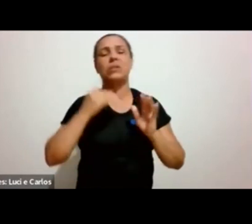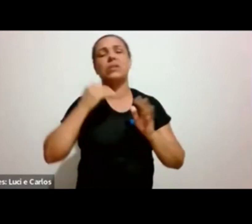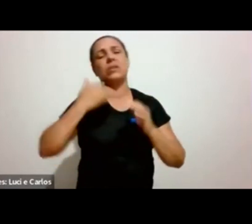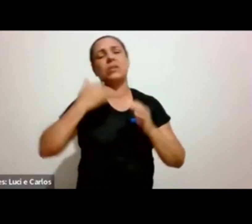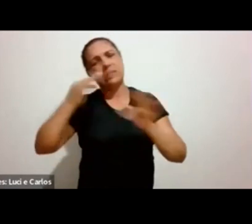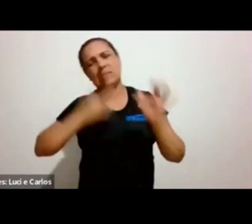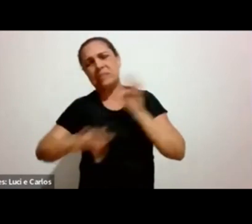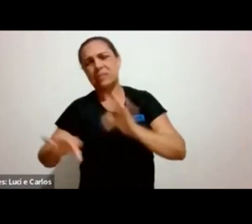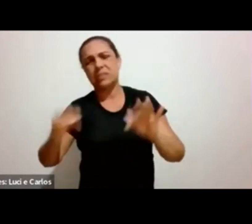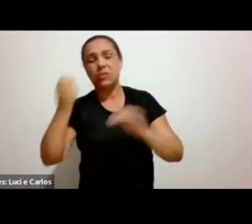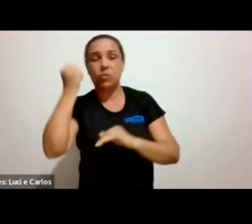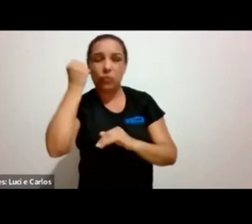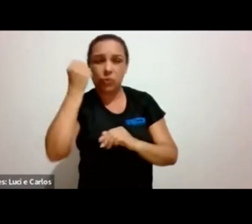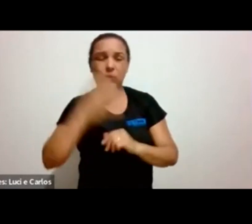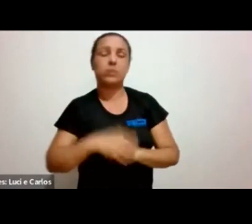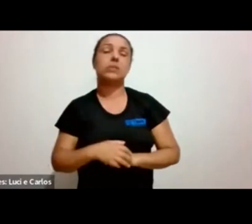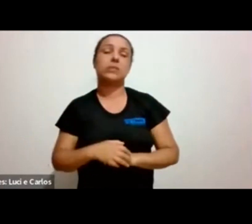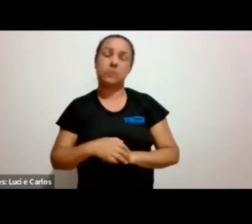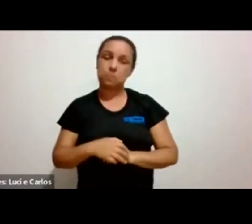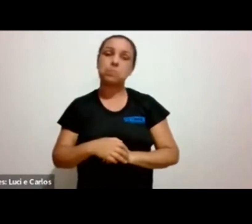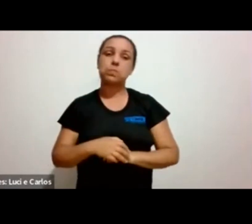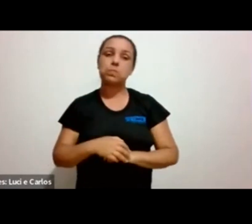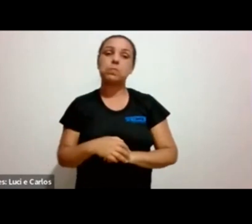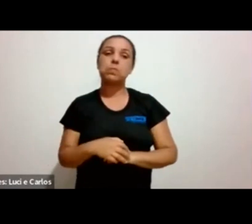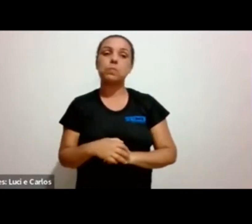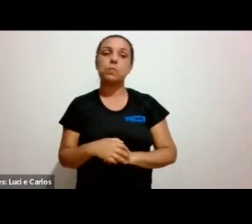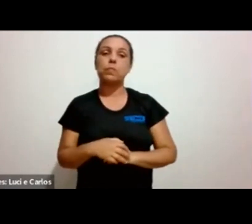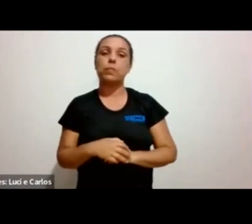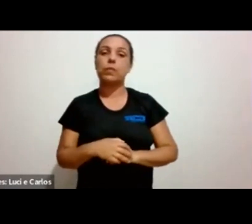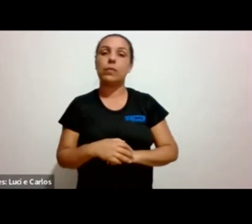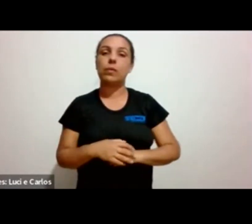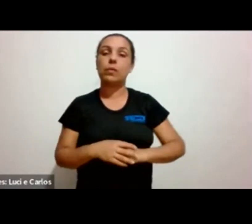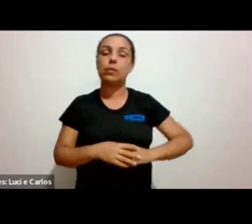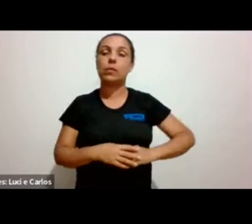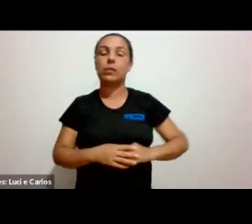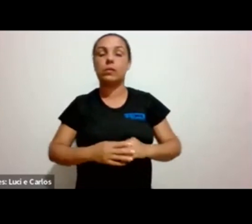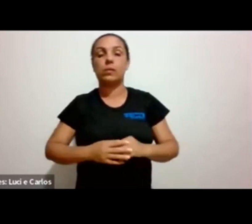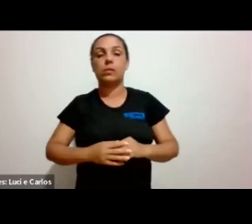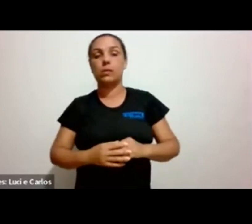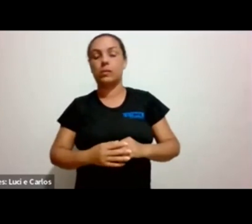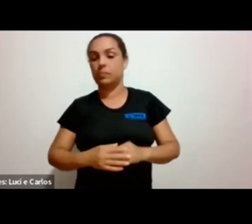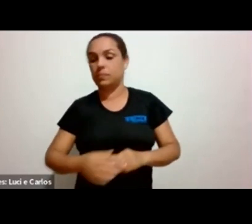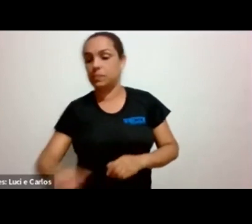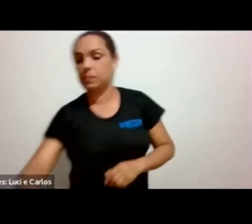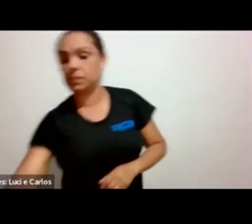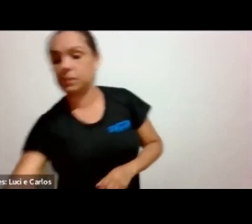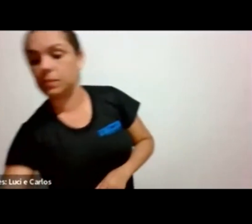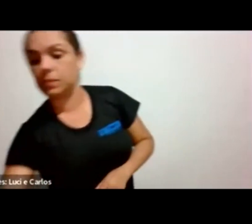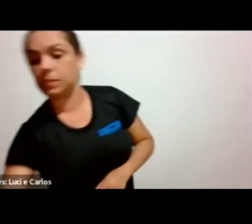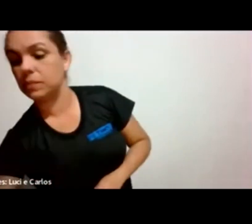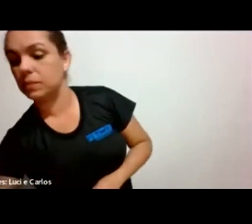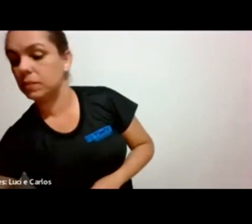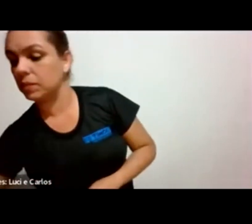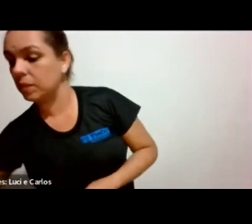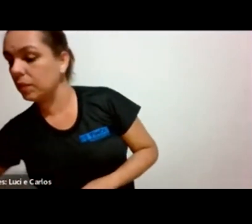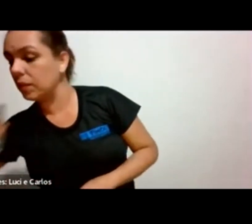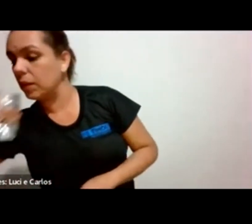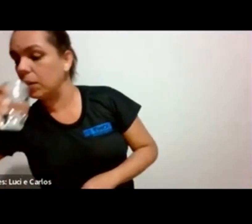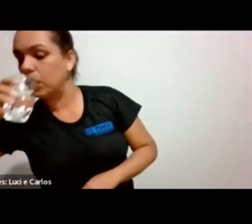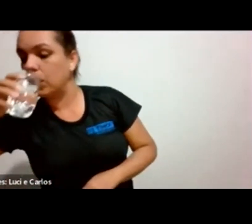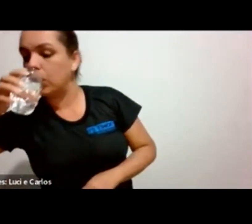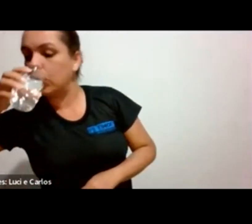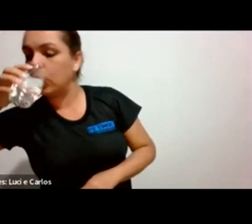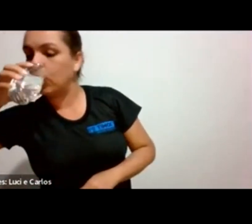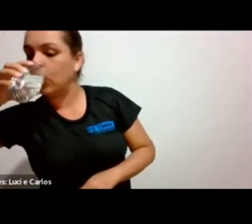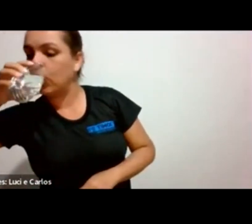Mas entre as dores, também se caracteriza um dos pontos que as pessoas que tratam comigo, elas reclamam muito, é